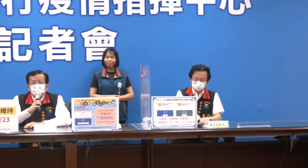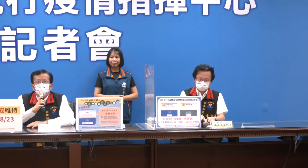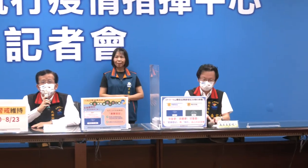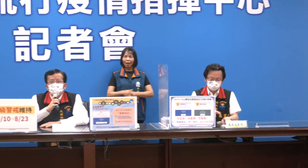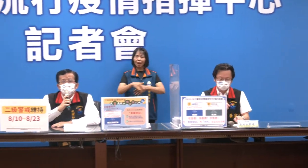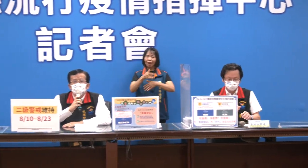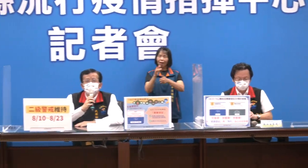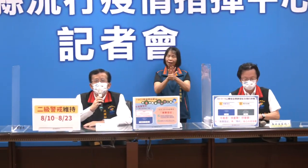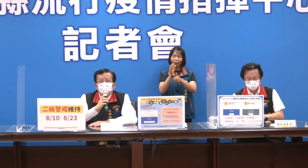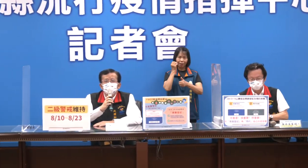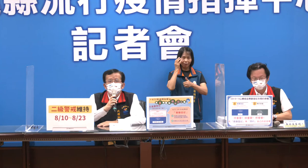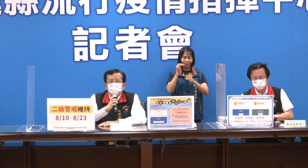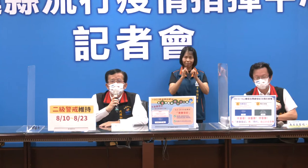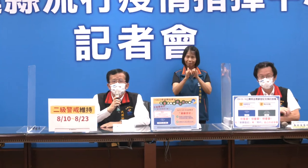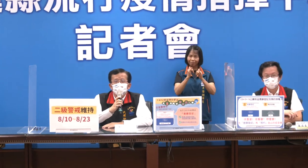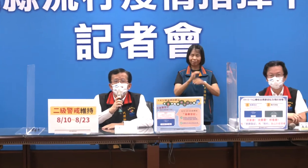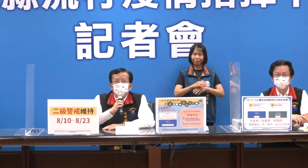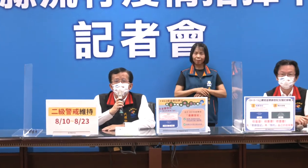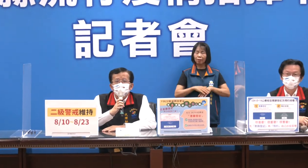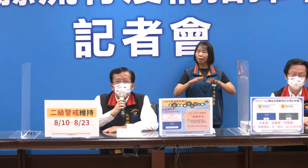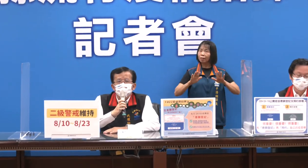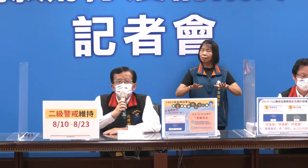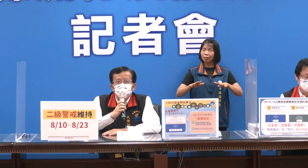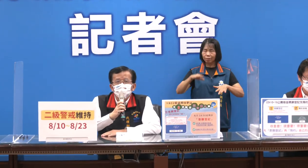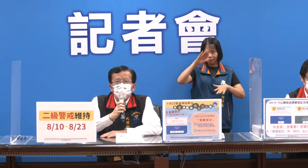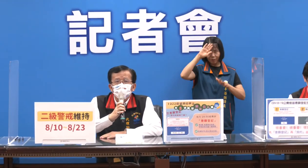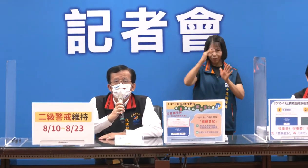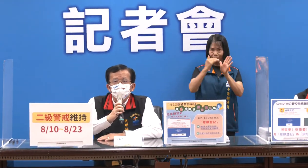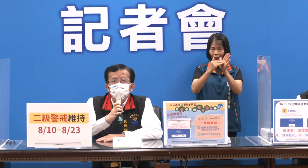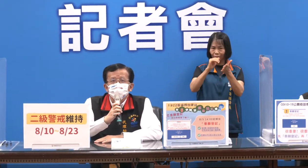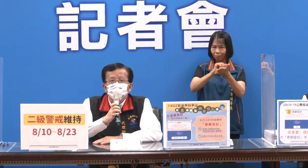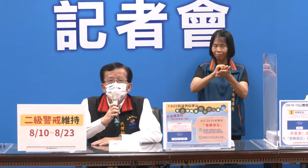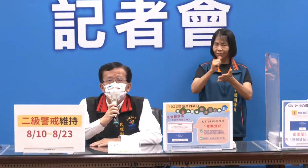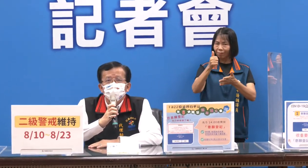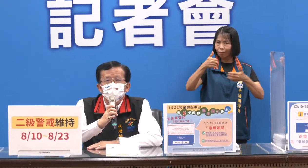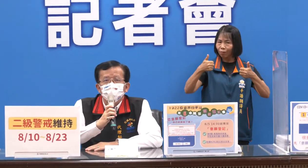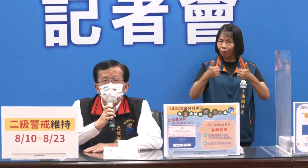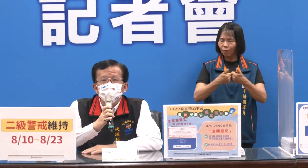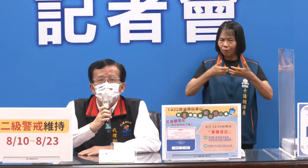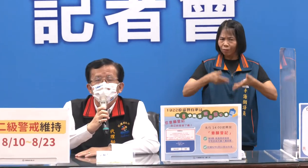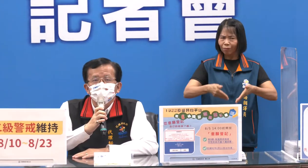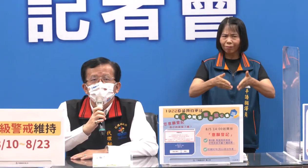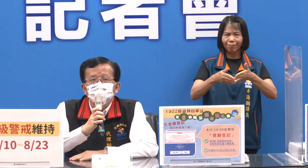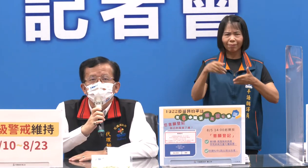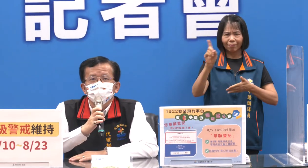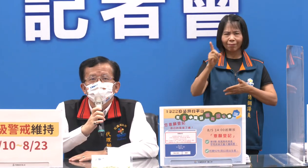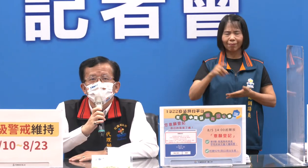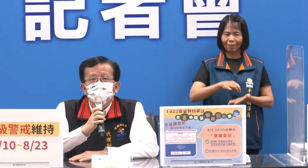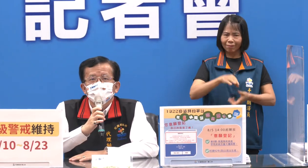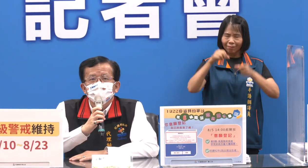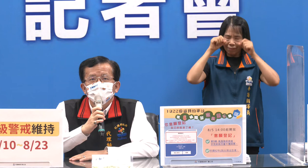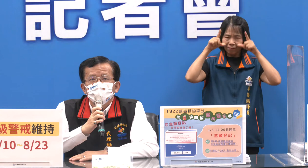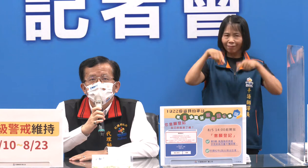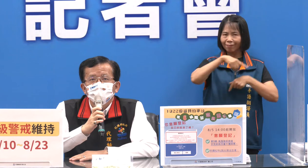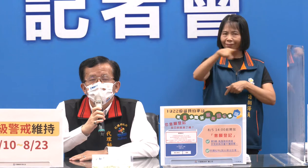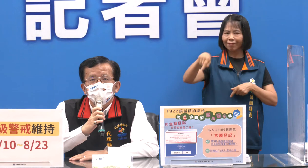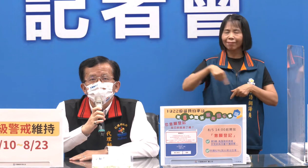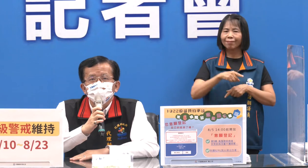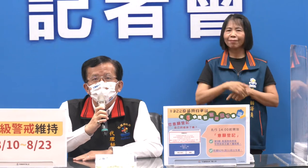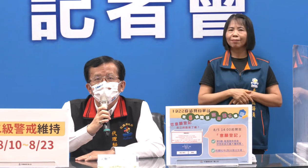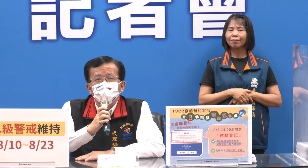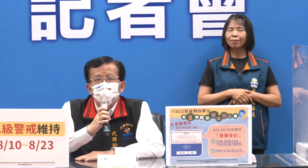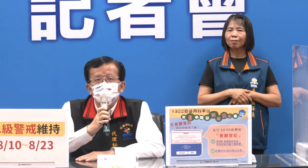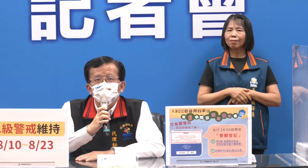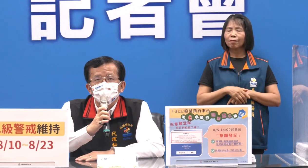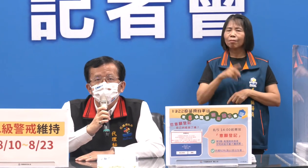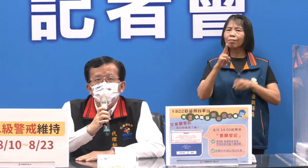亲爱的花莲乡亲，今天防疫记者会最重要的讯息就是要提醒我们乡亲，根